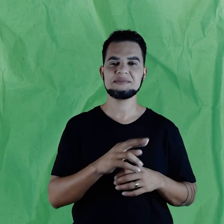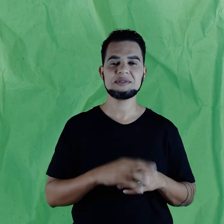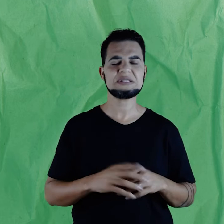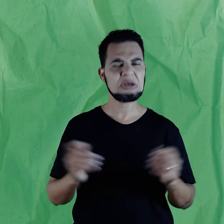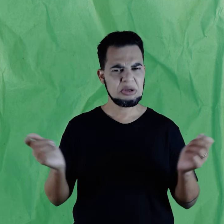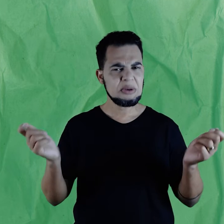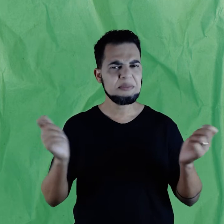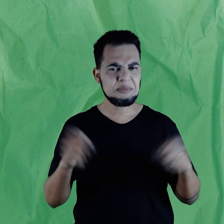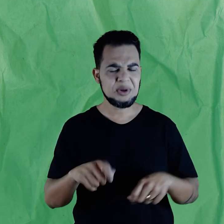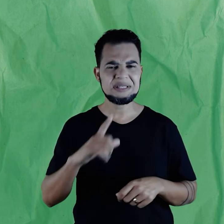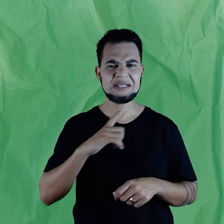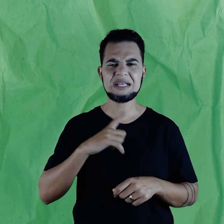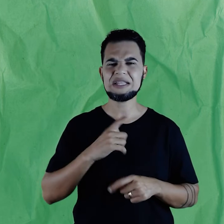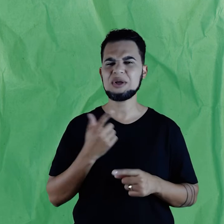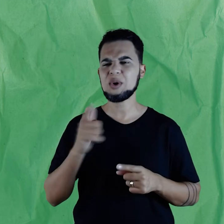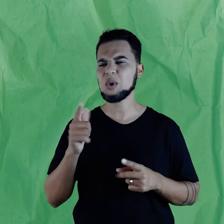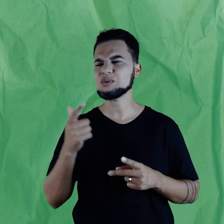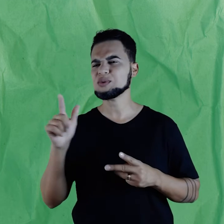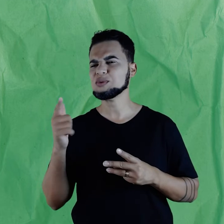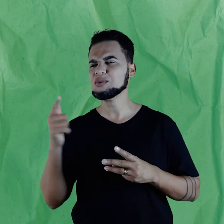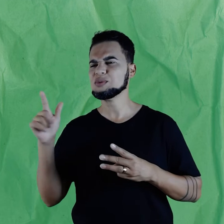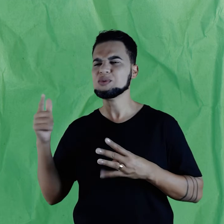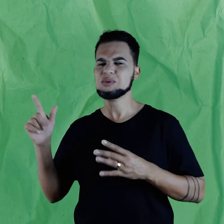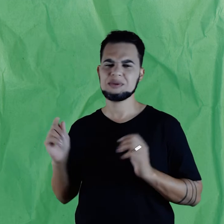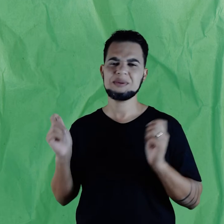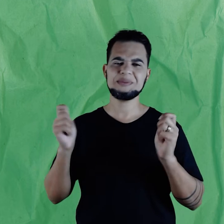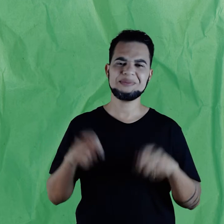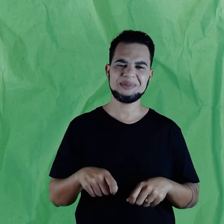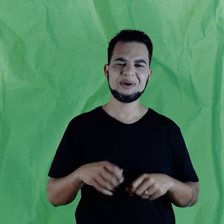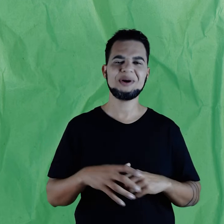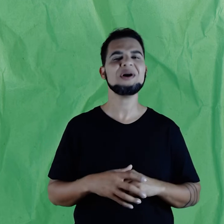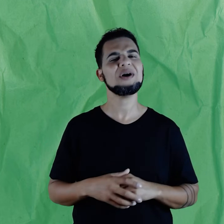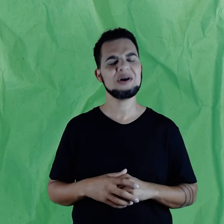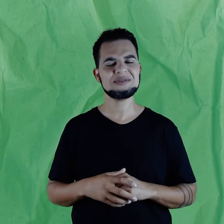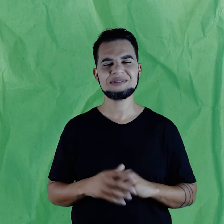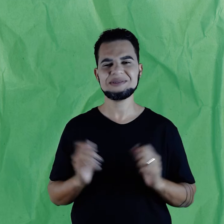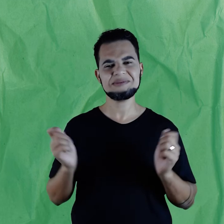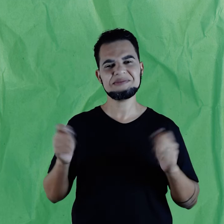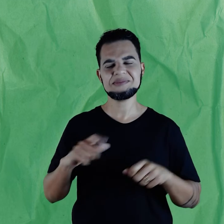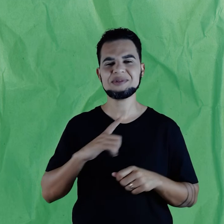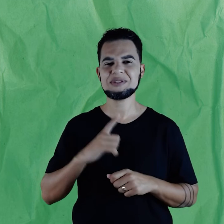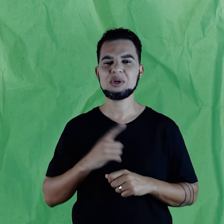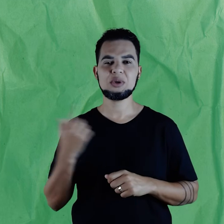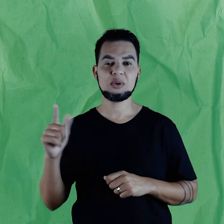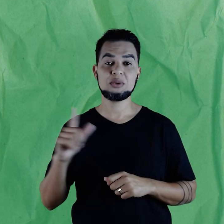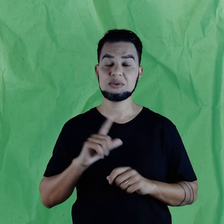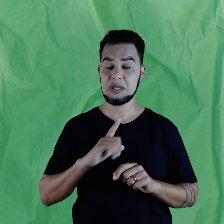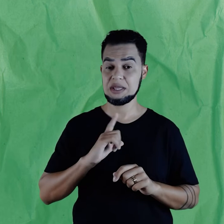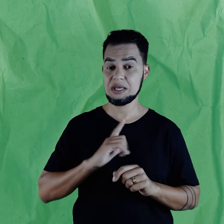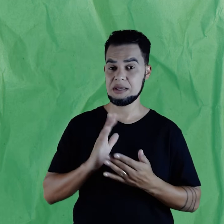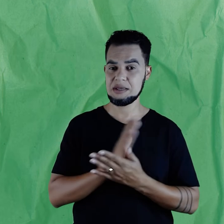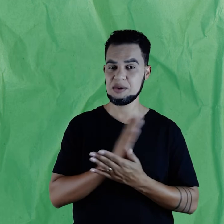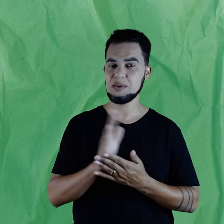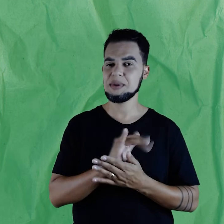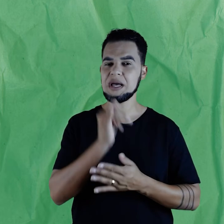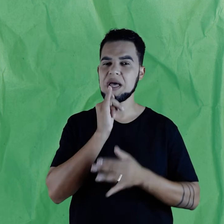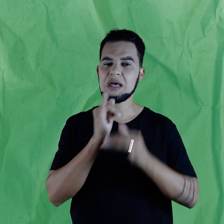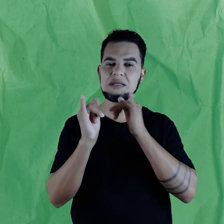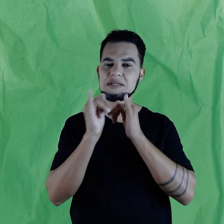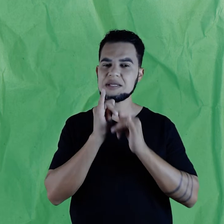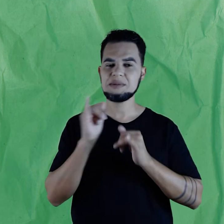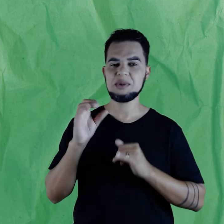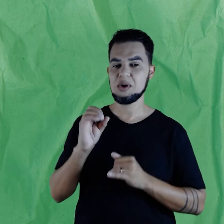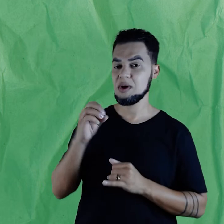ter outras, né, collections aqui. O Insomnia ele permite a gente criar várias. Eu tenho algumas aqui, como por exemplo